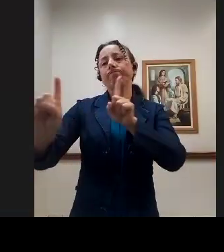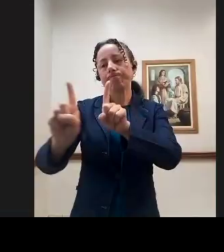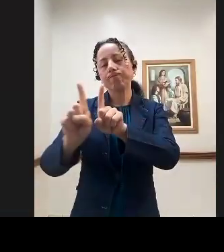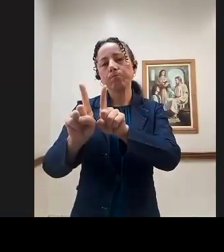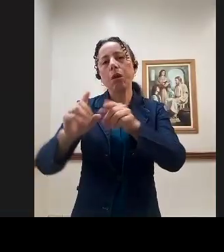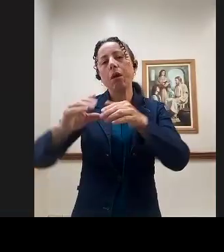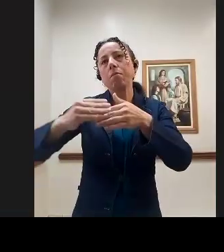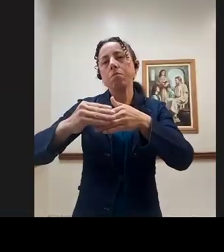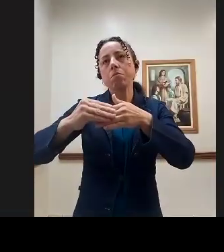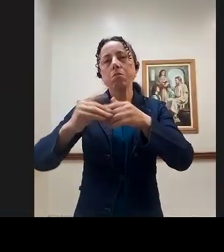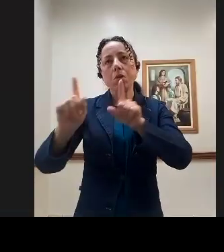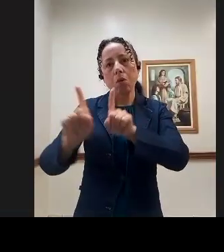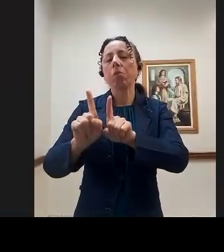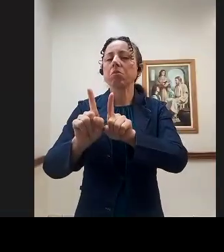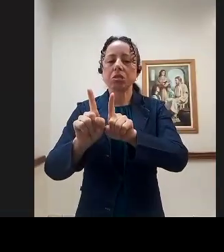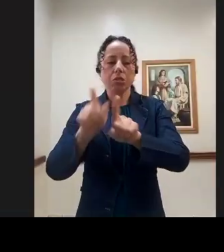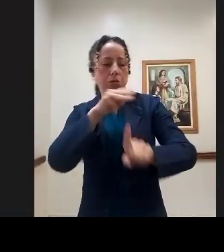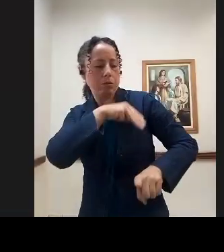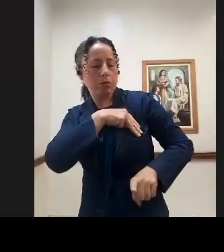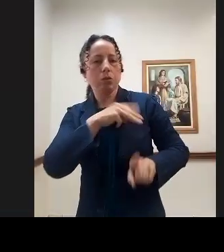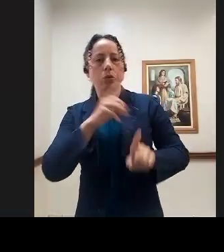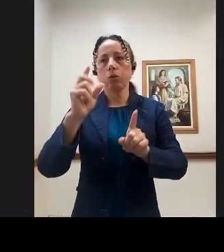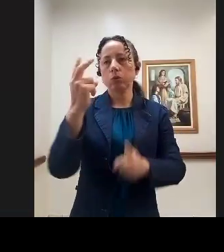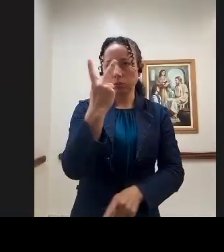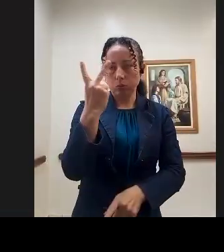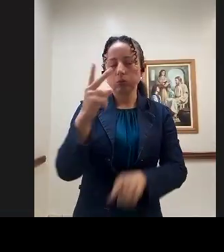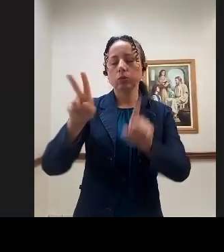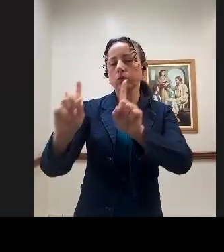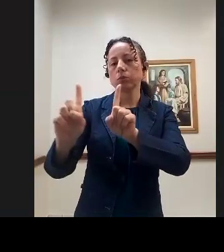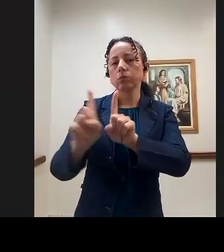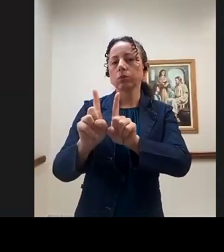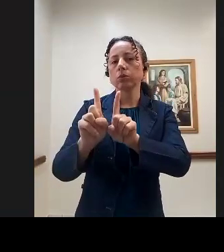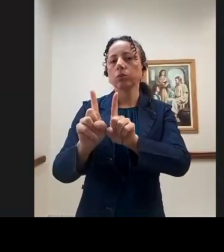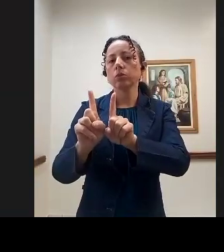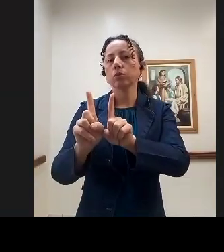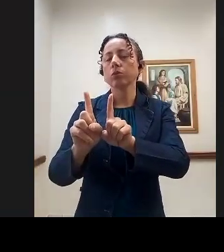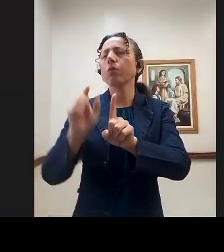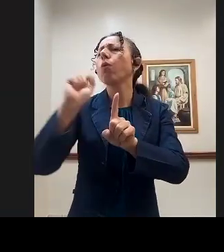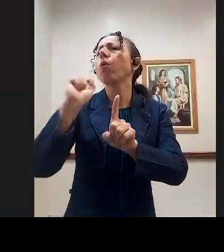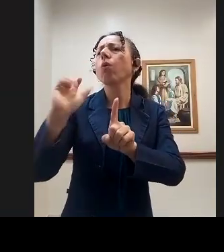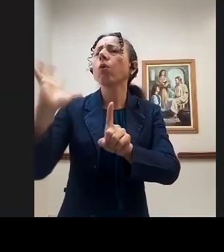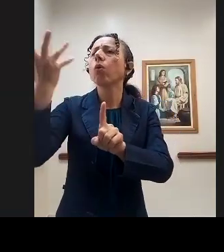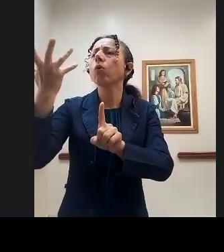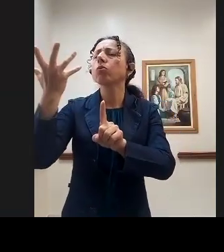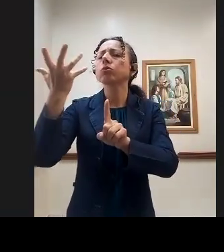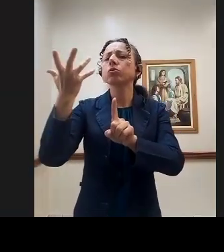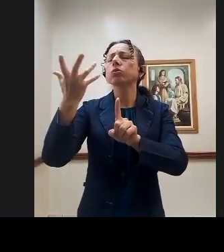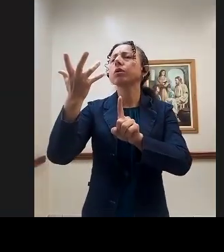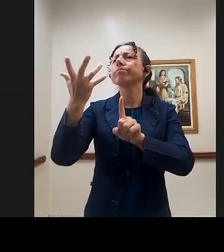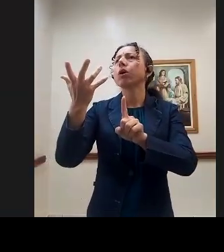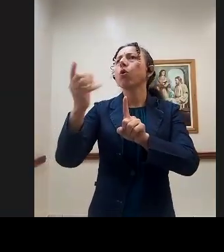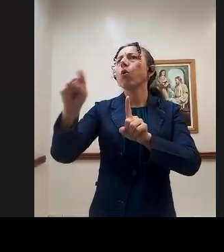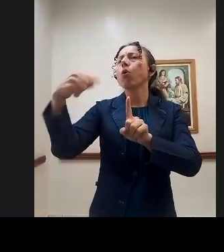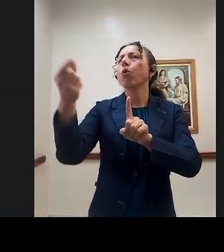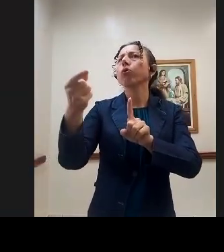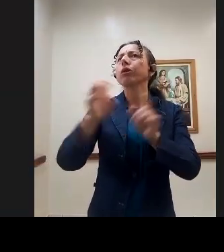acontece. E também estamos tendo muitas experiências onde só vamos e o